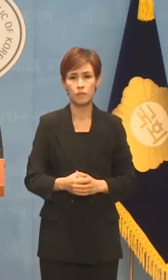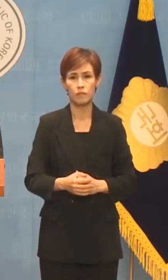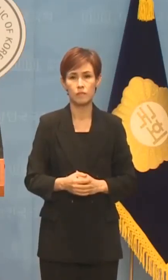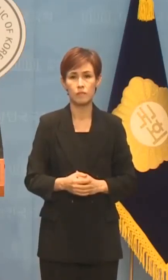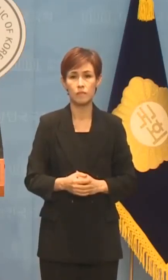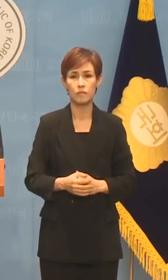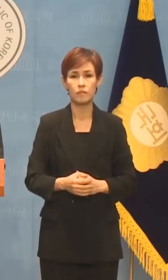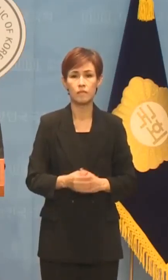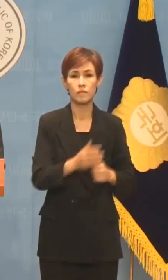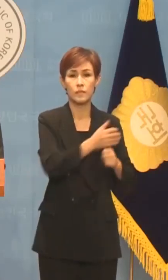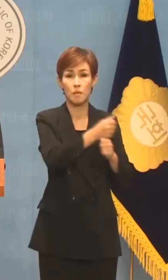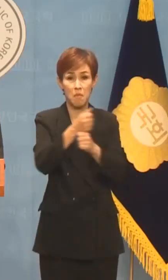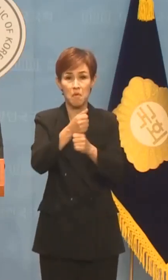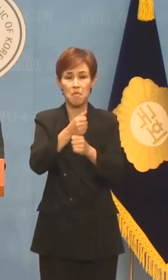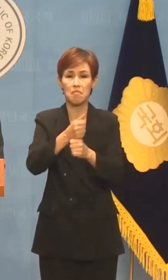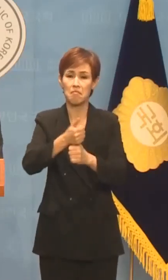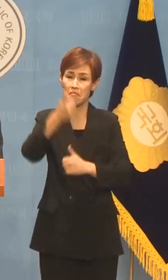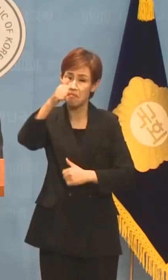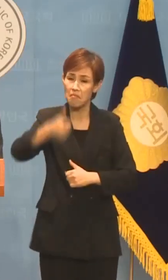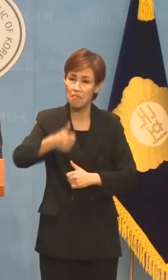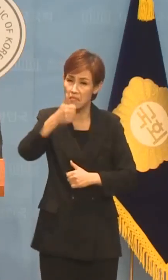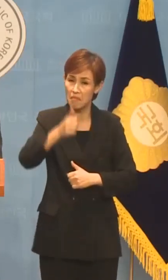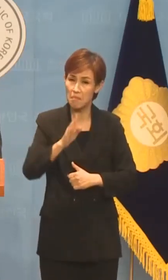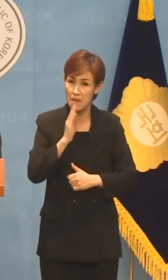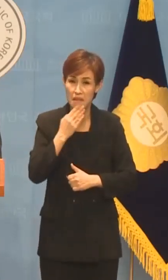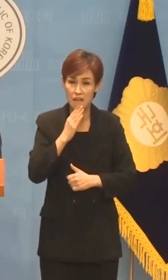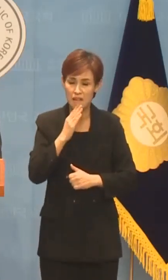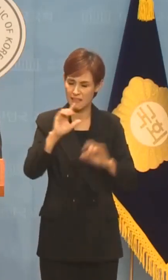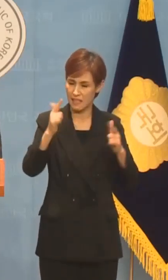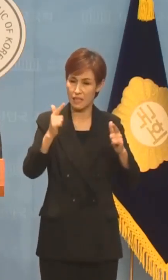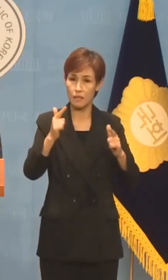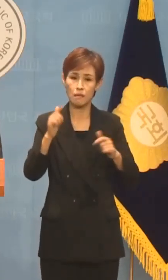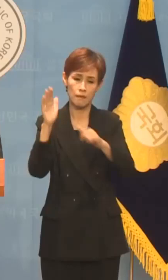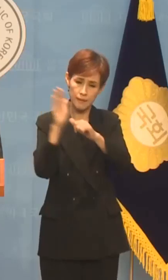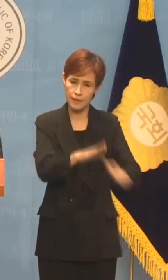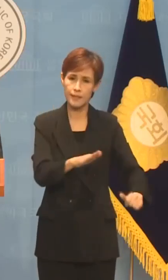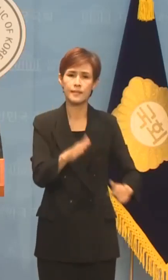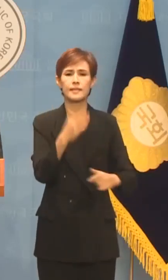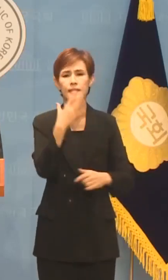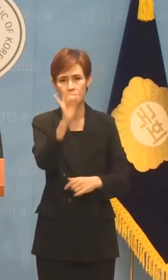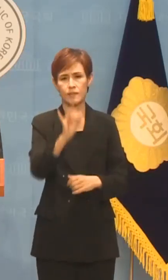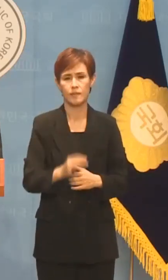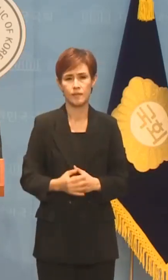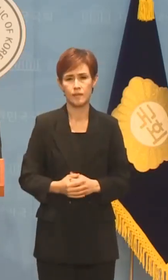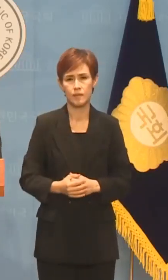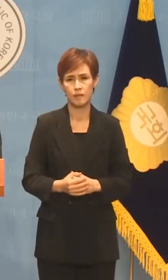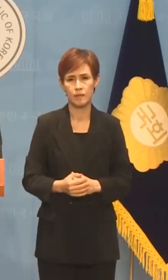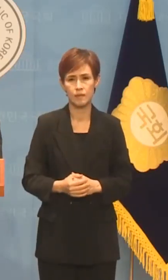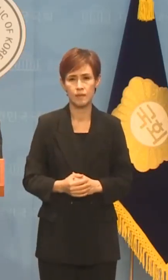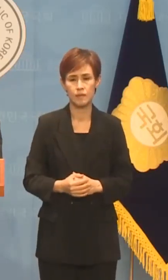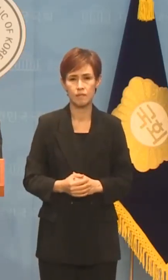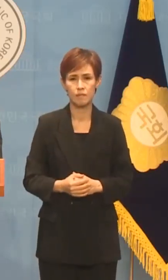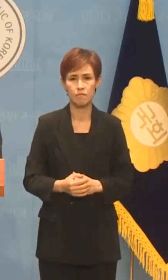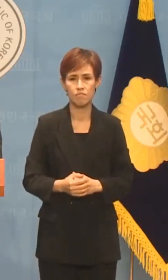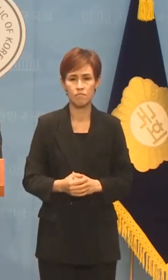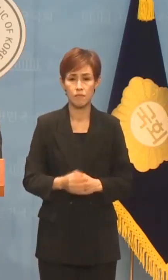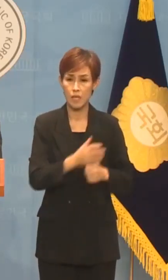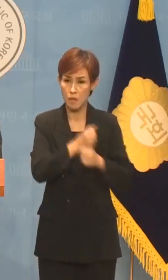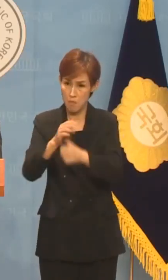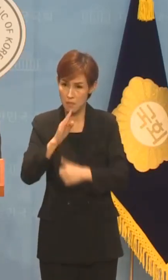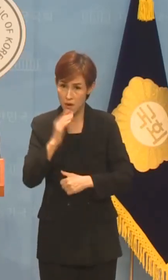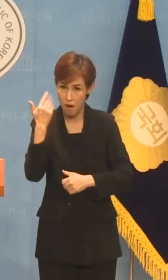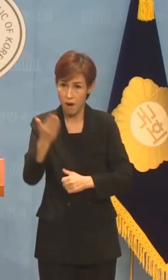냈던 것이 체포 적부심인데 기각이야 너무나 당연한 처사 아니겠습니까? 따라서